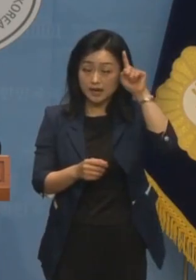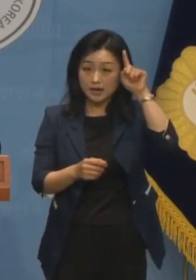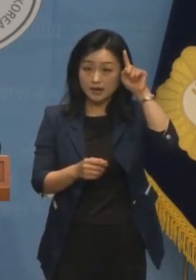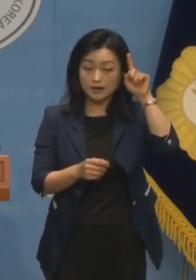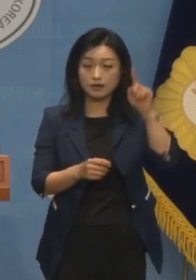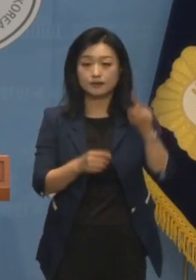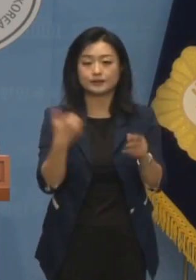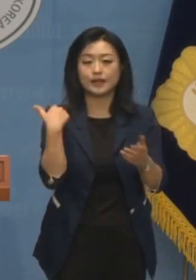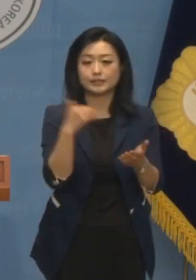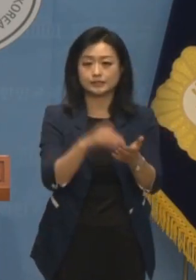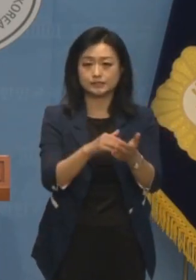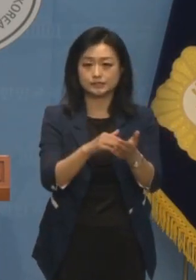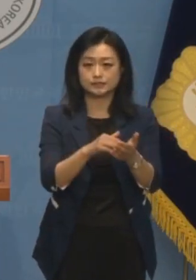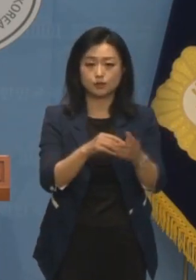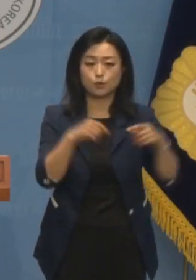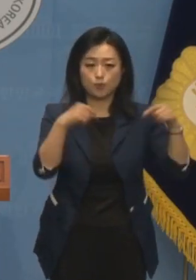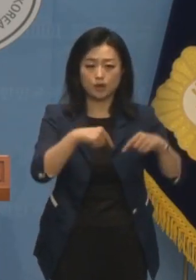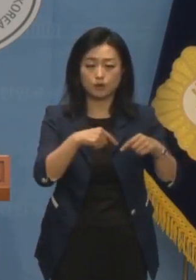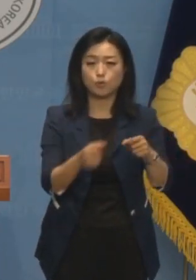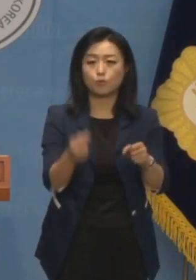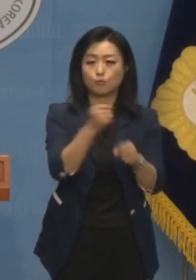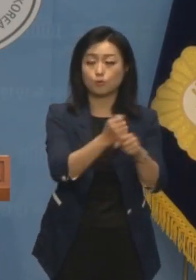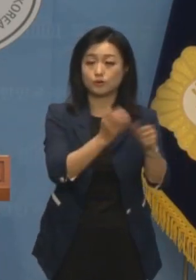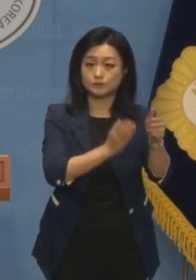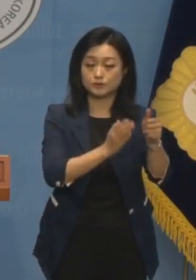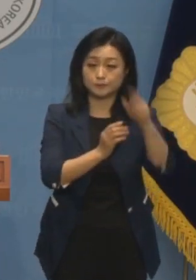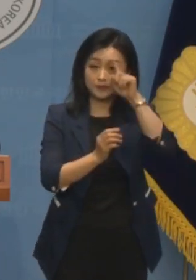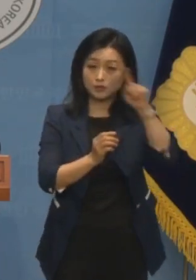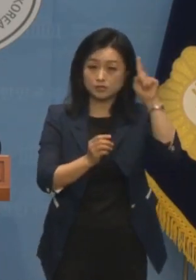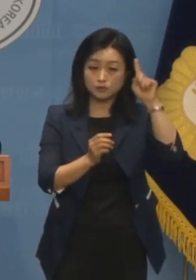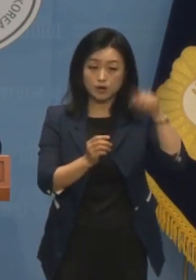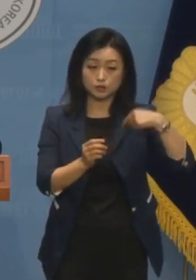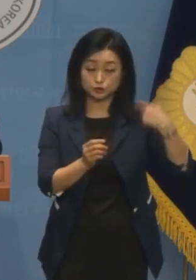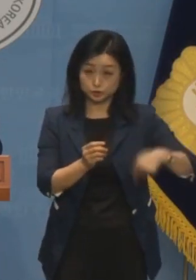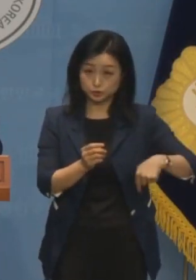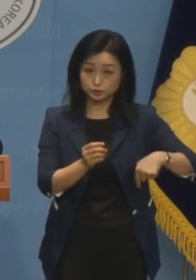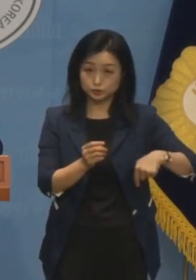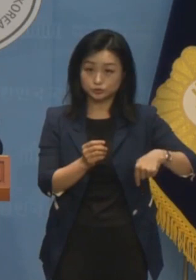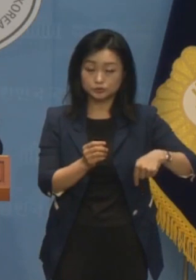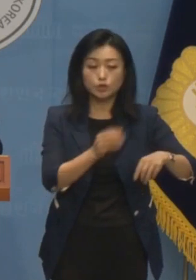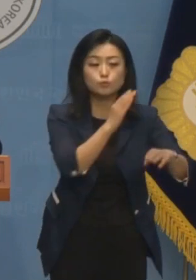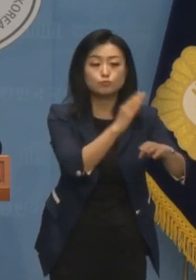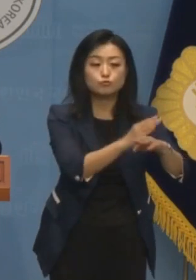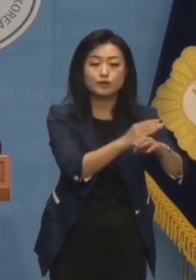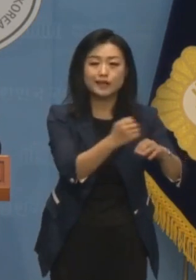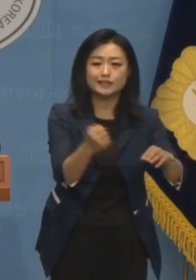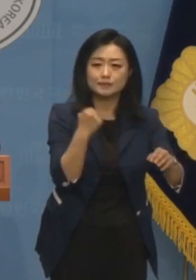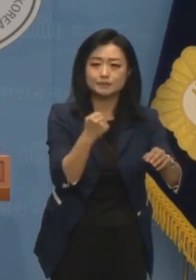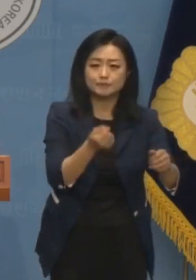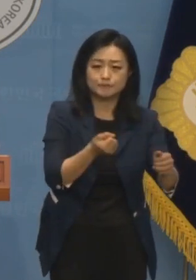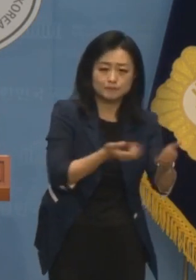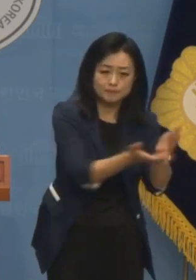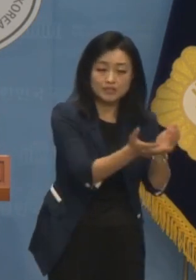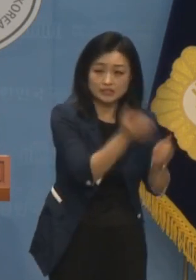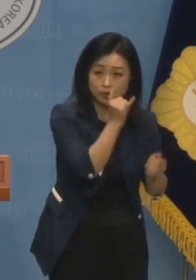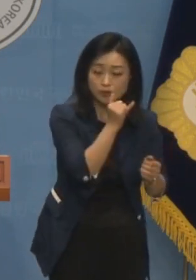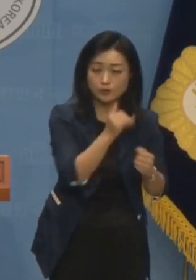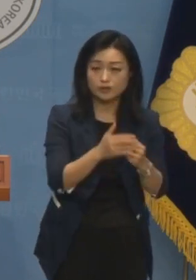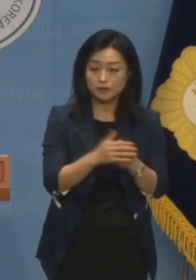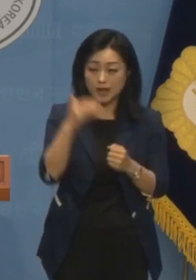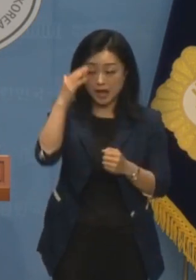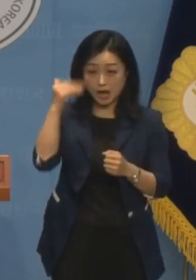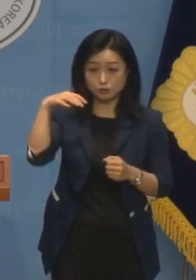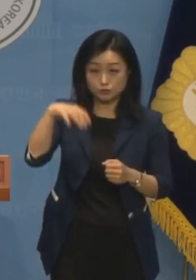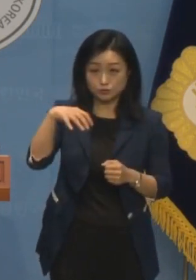외교 관계를 복원하십시오. 러시아와 중국은 북한에 대해 가장 영향력이 큰 나라입니다. 우리 정부가 중국과